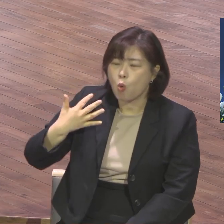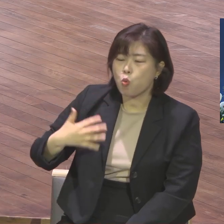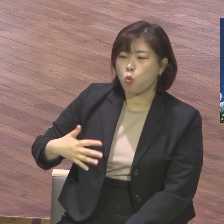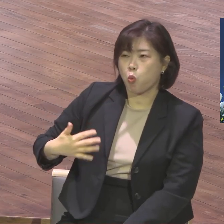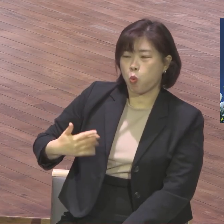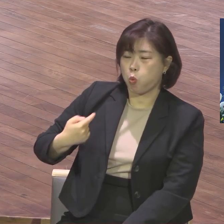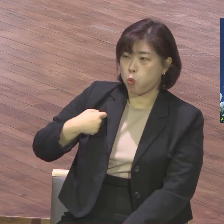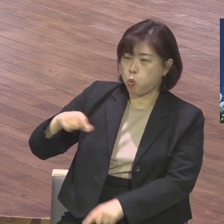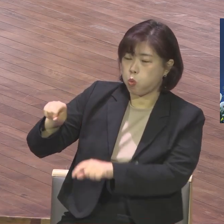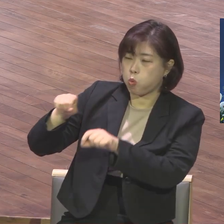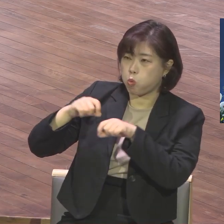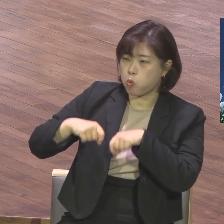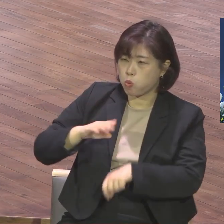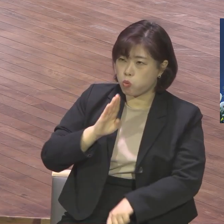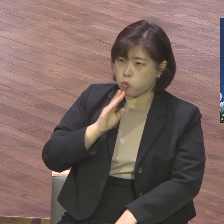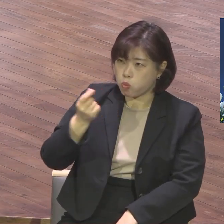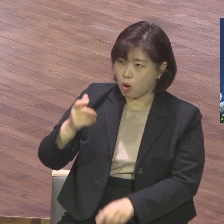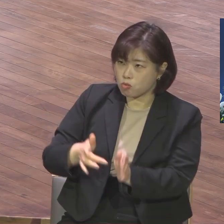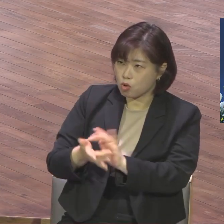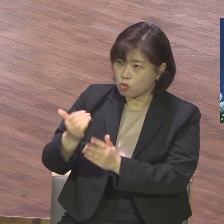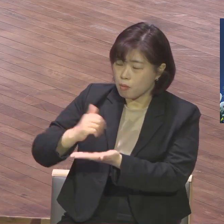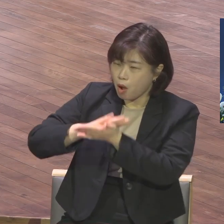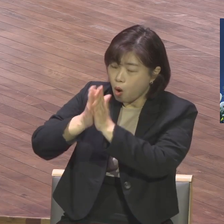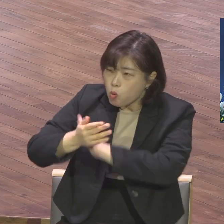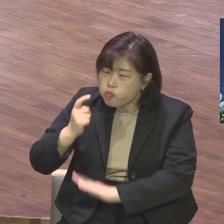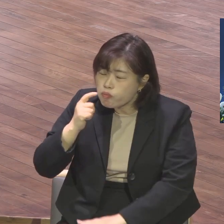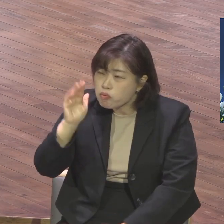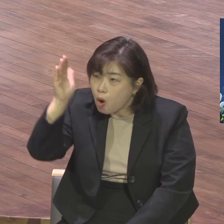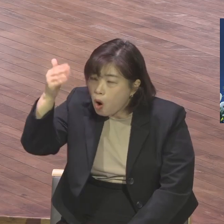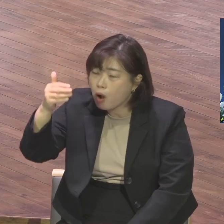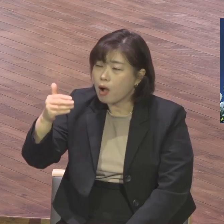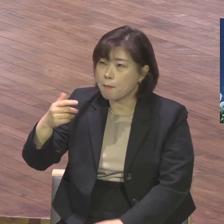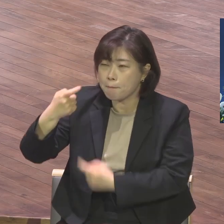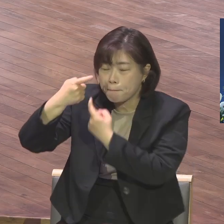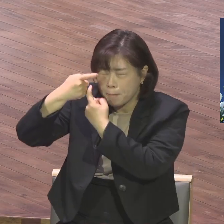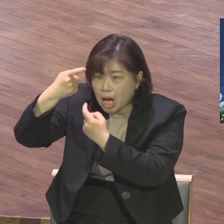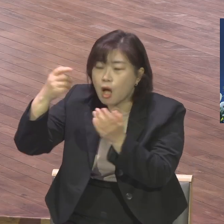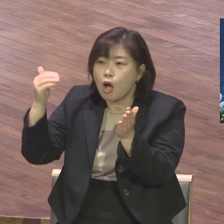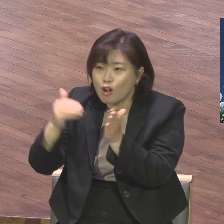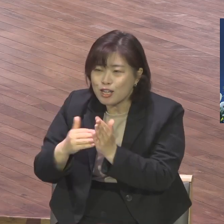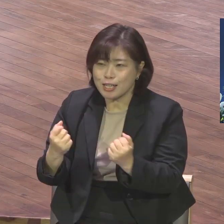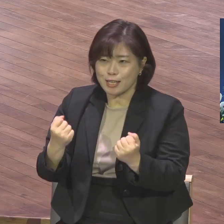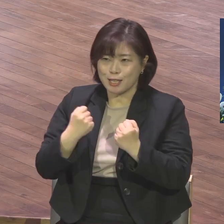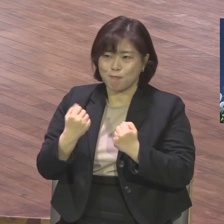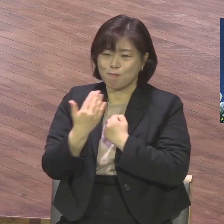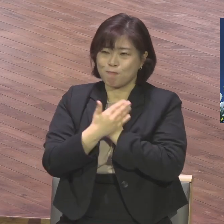현장에서 영적 영향력을 입히는 참 제자의 길을 걷도록 동기부여를 주신 것이라.